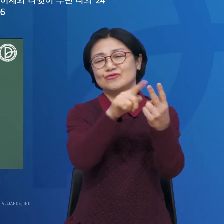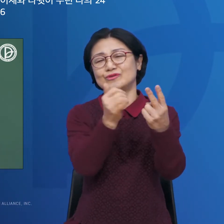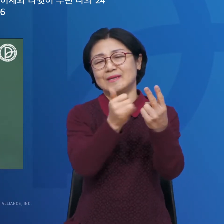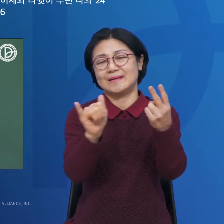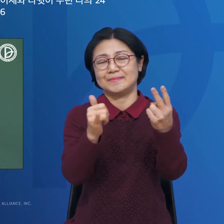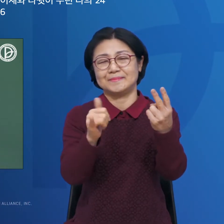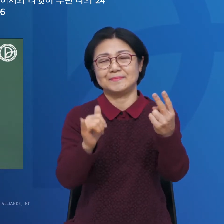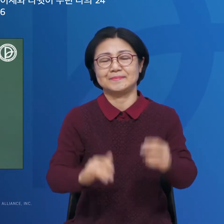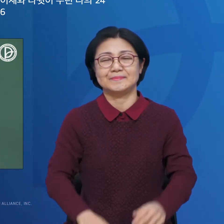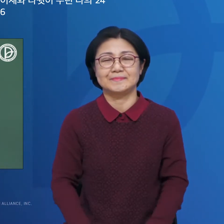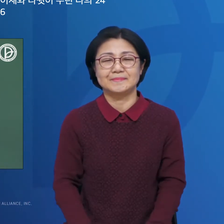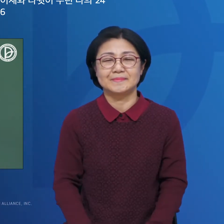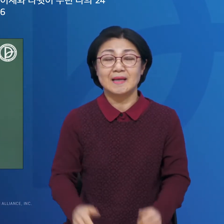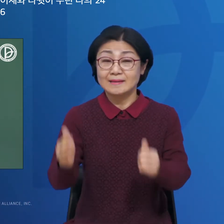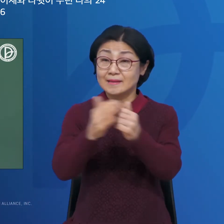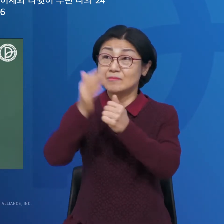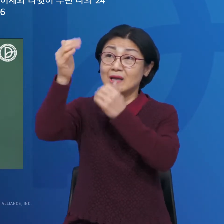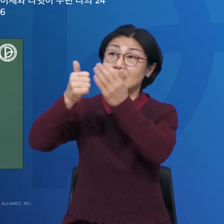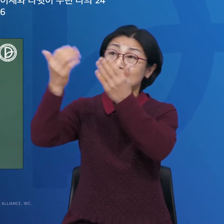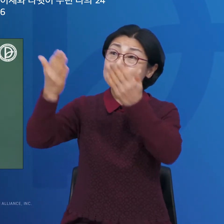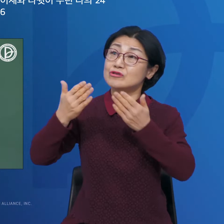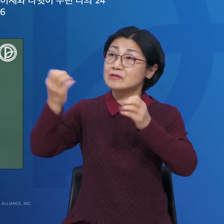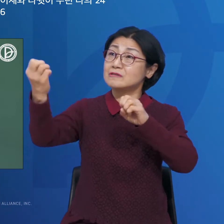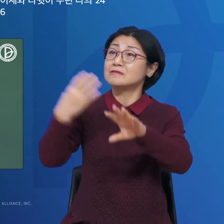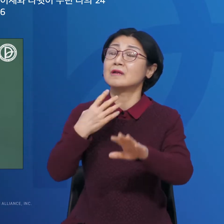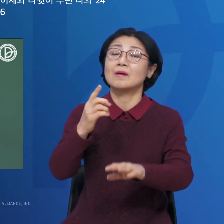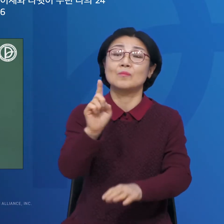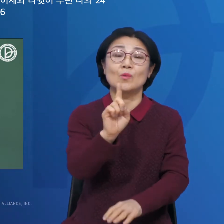하나님이 어떤 응답을 주십니까? So what kind of answer did God give?